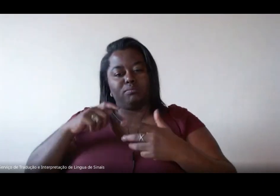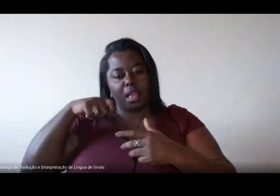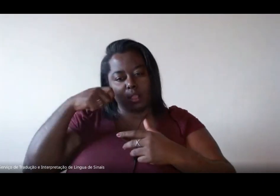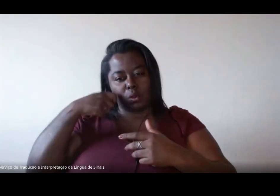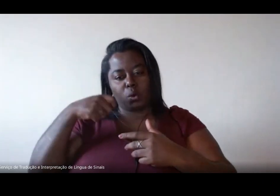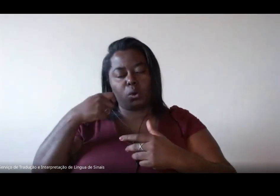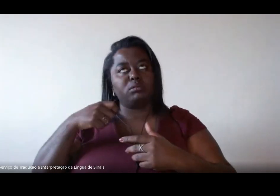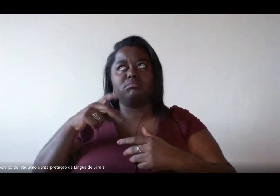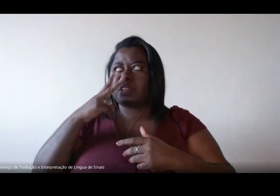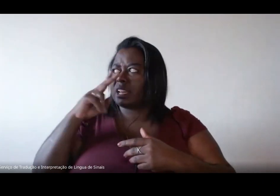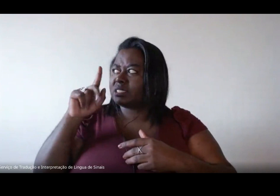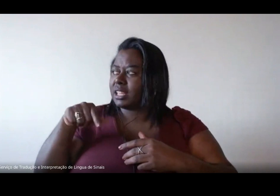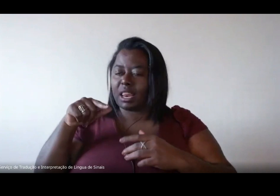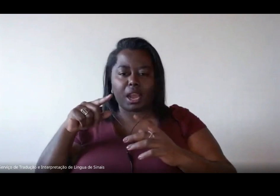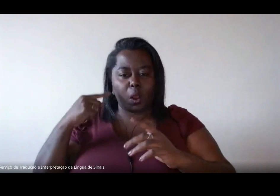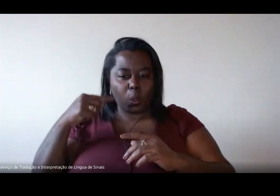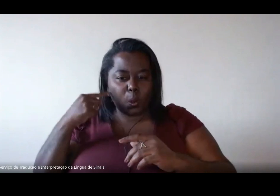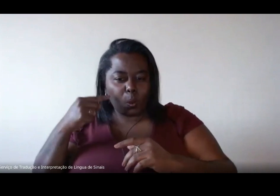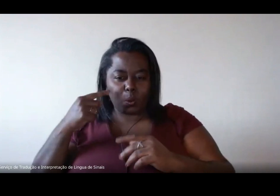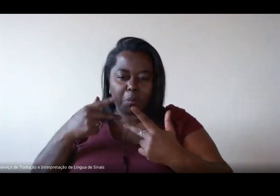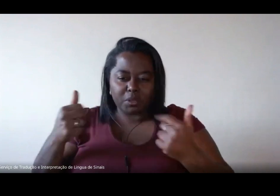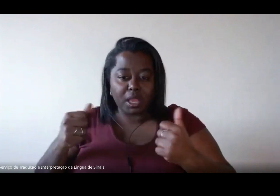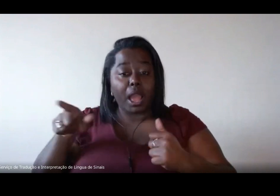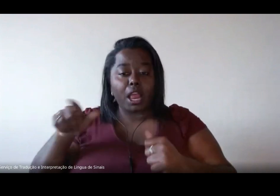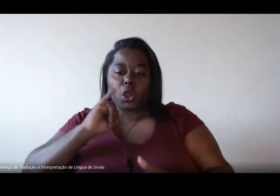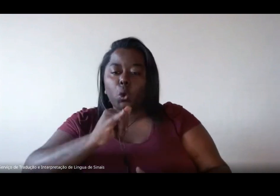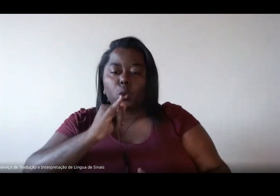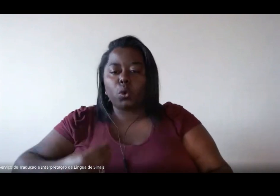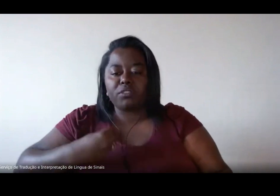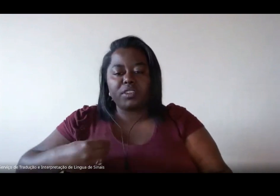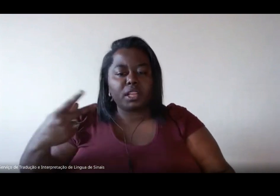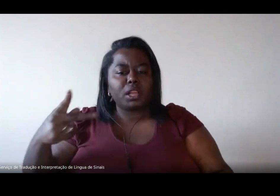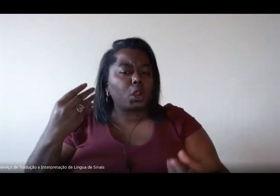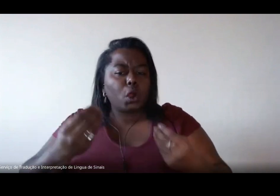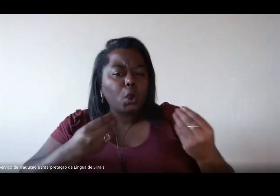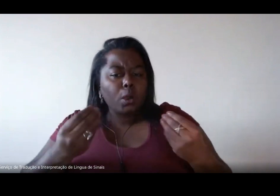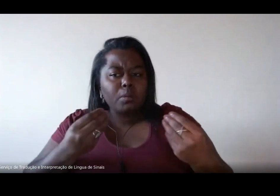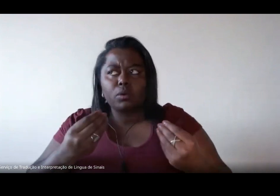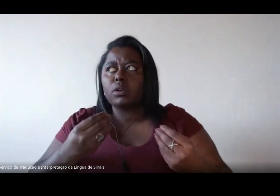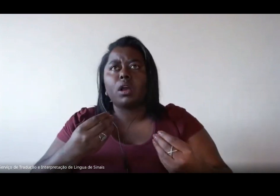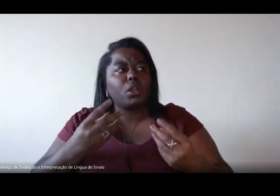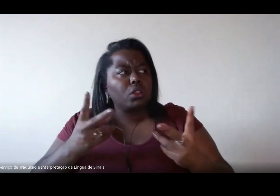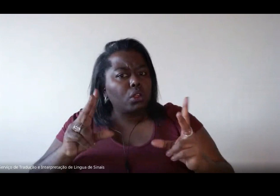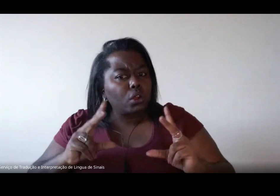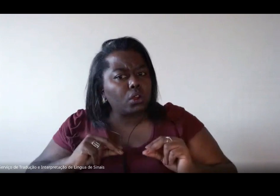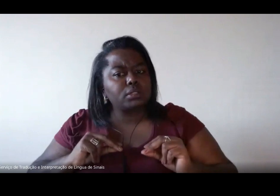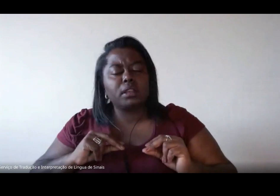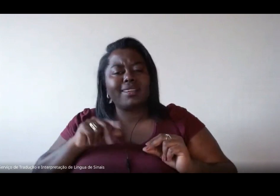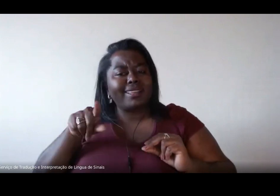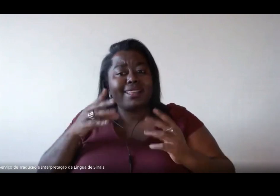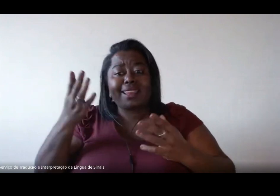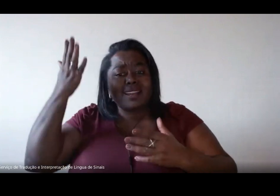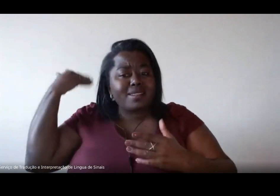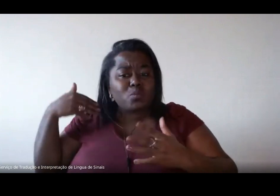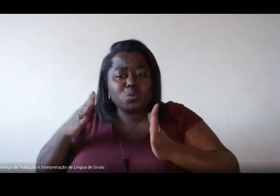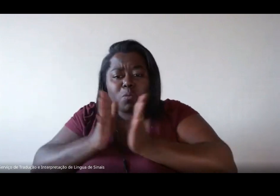louco. Ou era do pai dele, não sei. Aí ele contou mais ou menos como era a vida dele. Ele era pobre